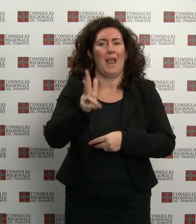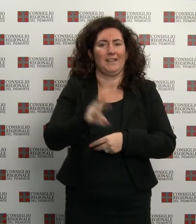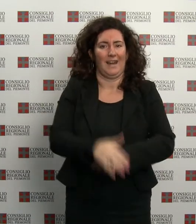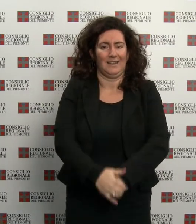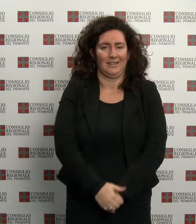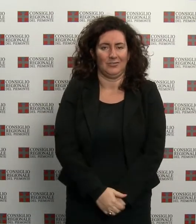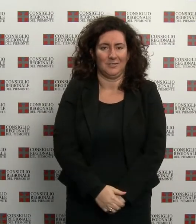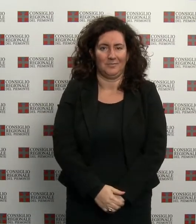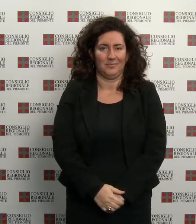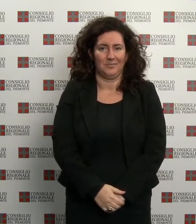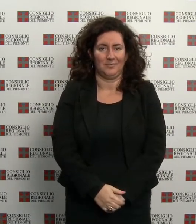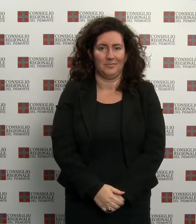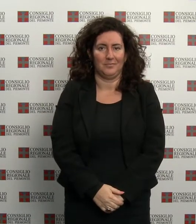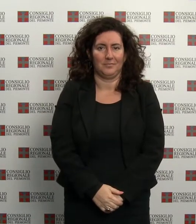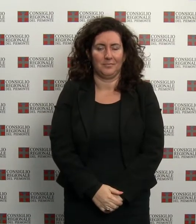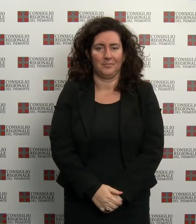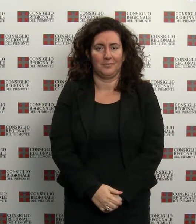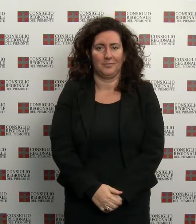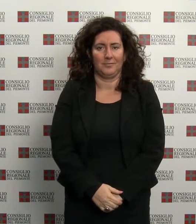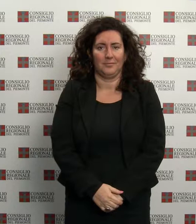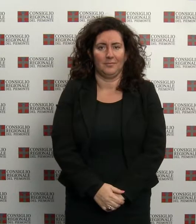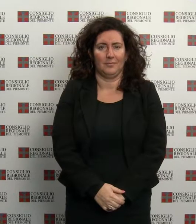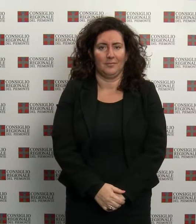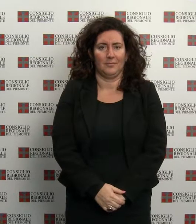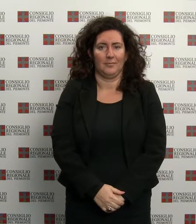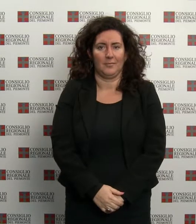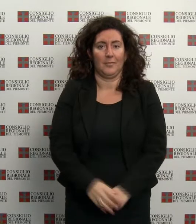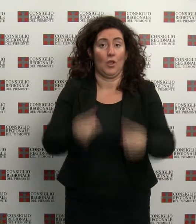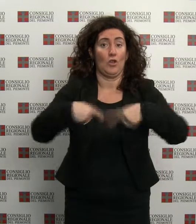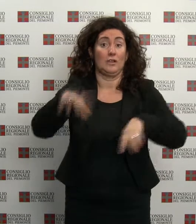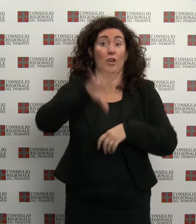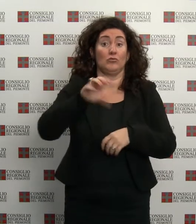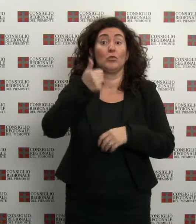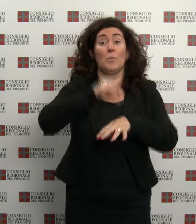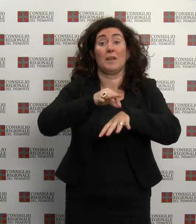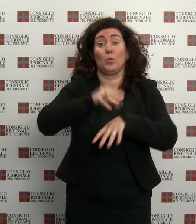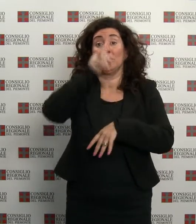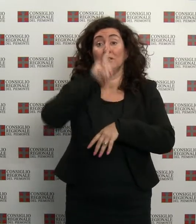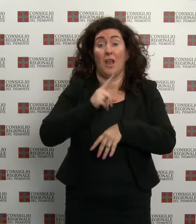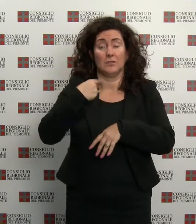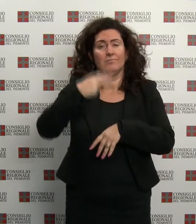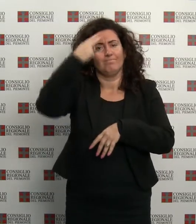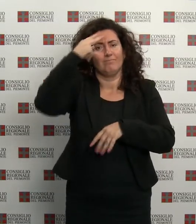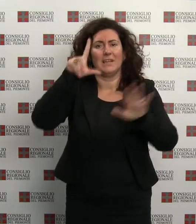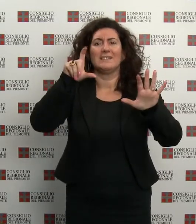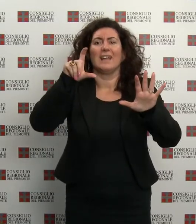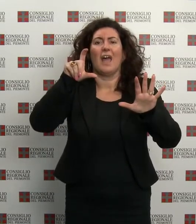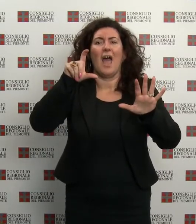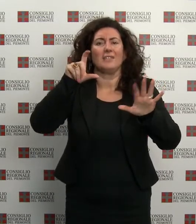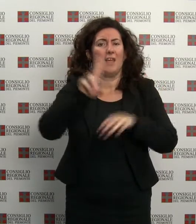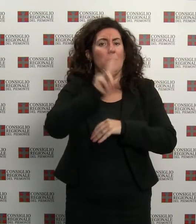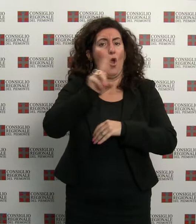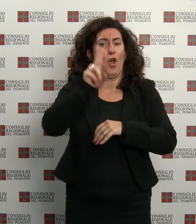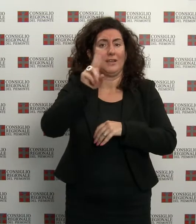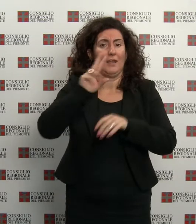In evidenza. Un minuto di silenzio in Consiglio regionale per ricordare le 70 vittime dell'evento alluvionale che